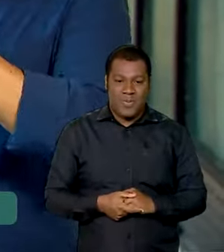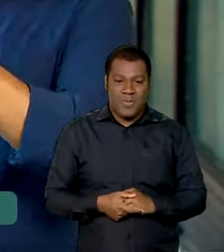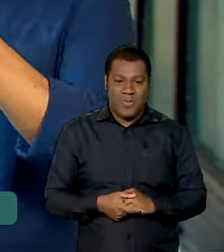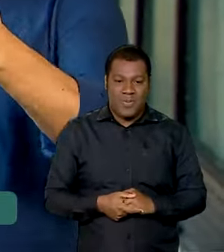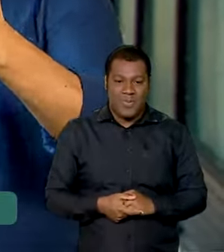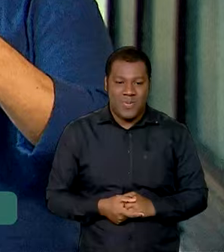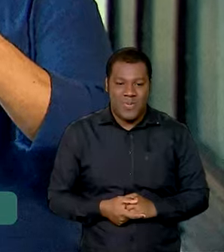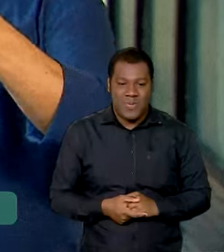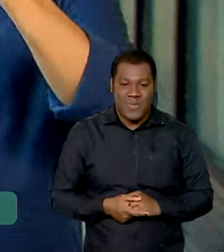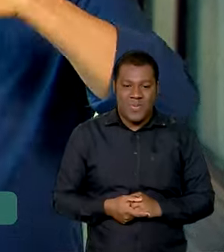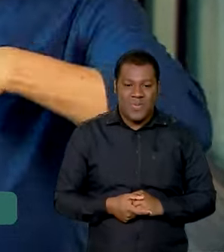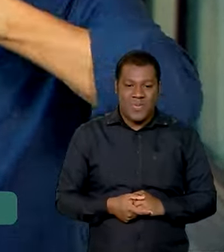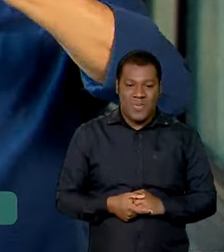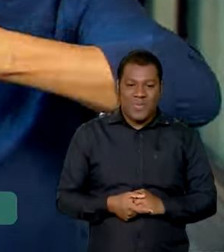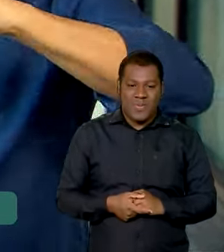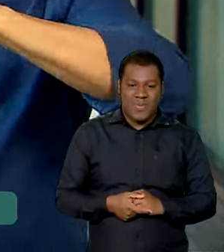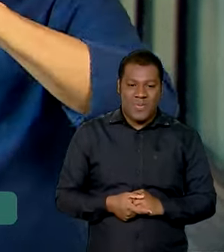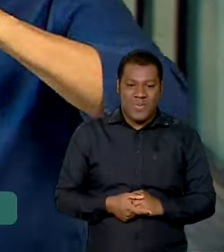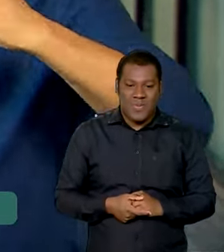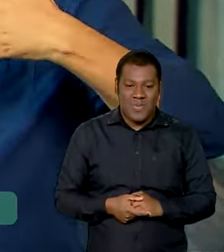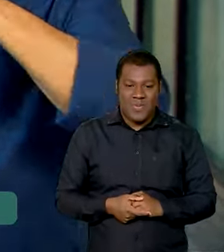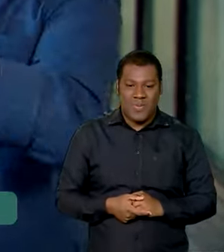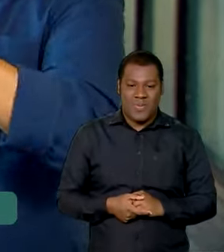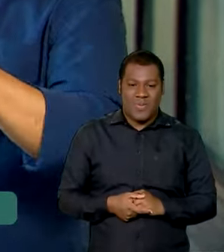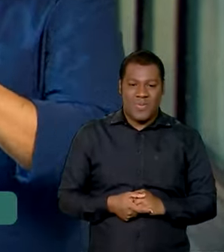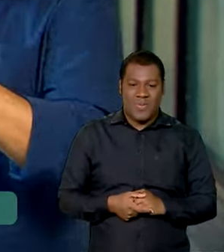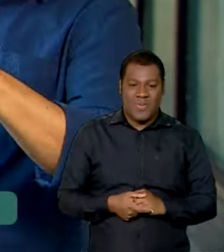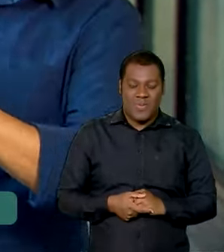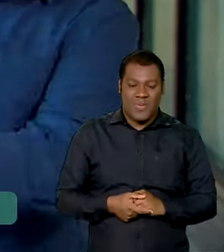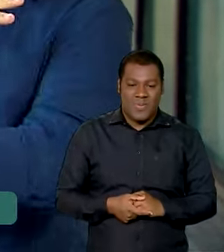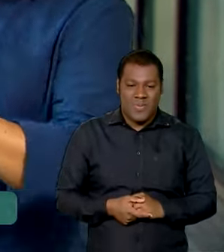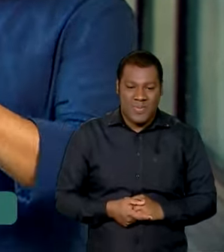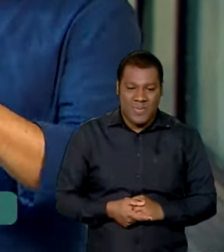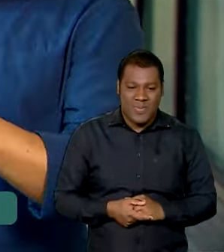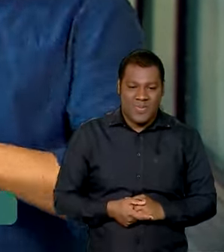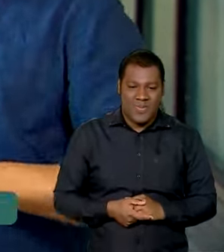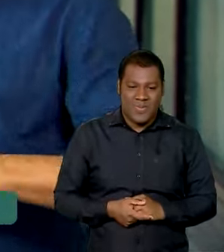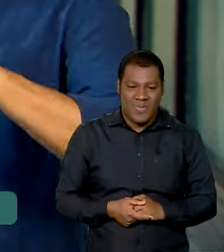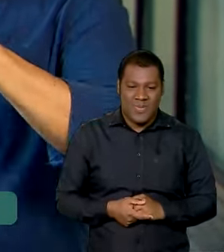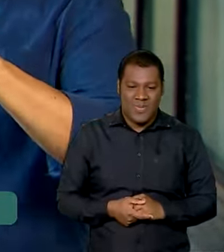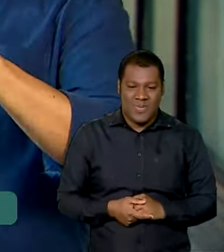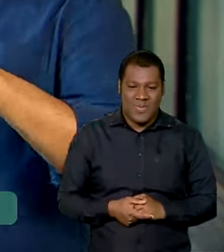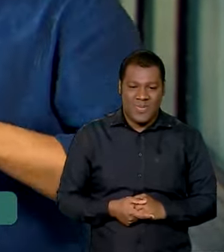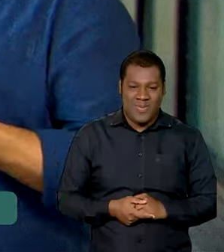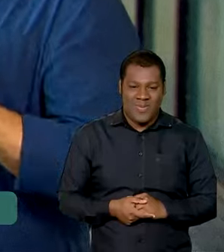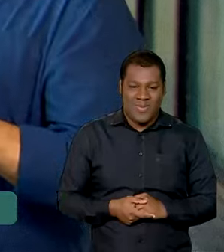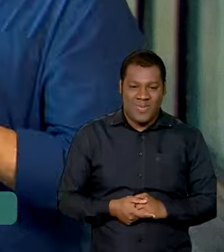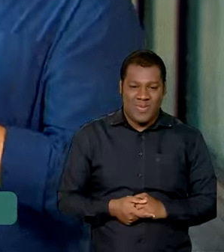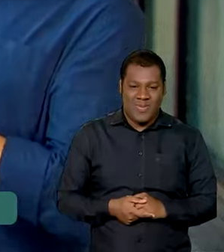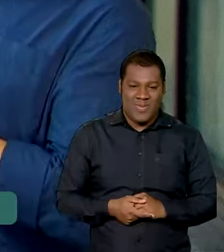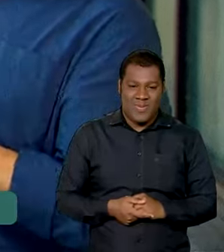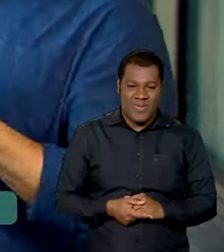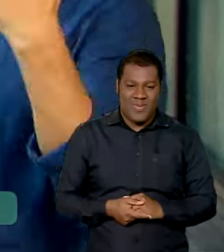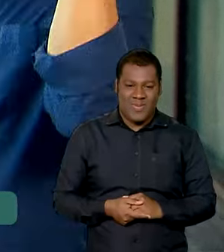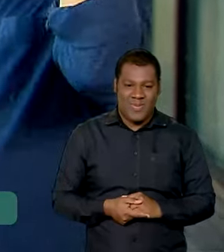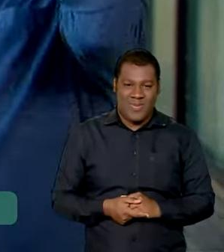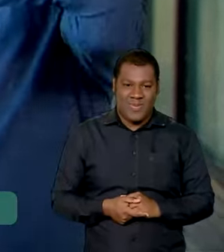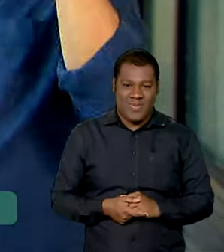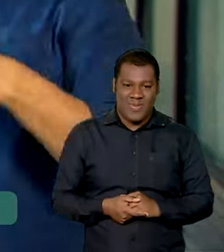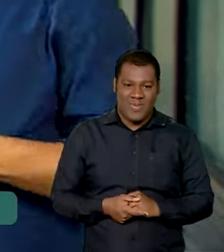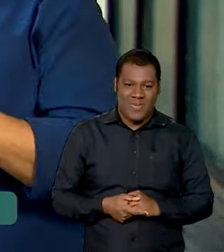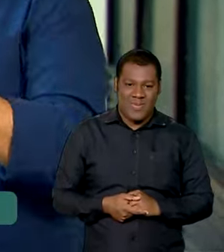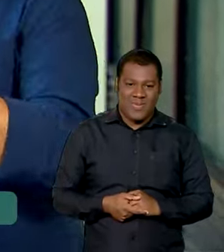Isso significa que o surdo vai conseguir participar da sociedade e se comunicar de maneira inclusiva na sociedade. Isso é